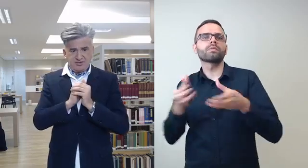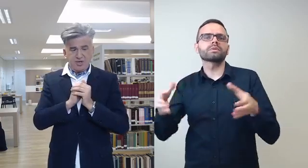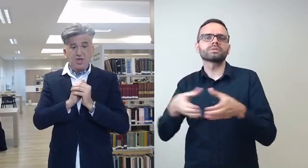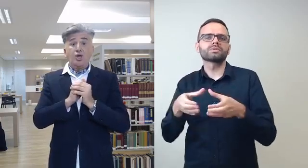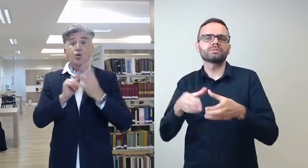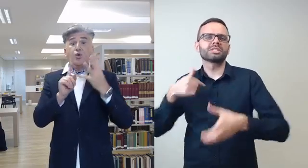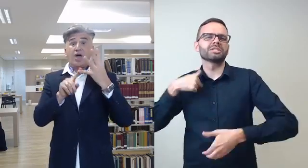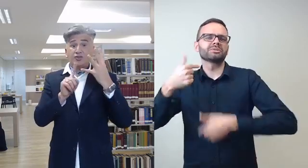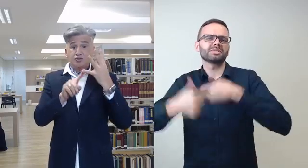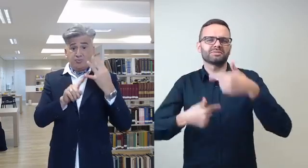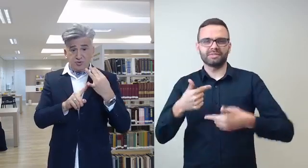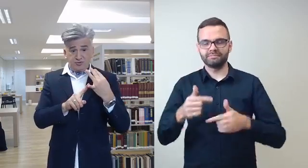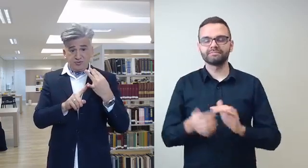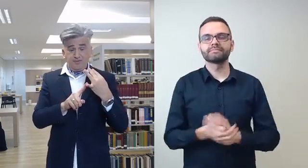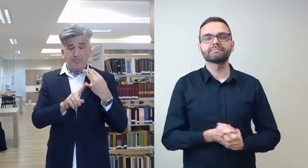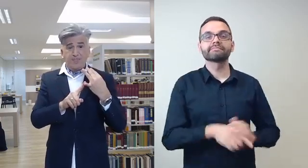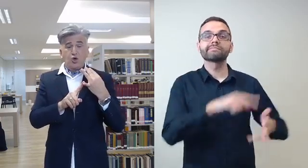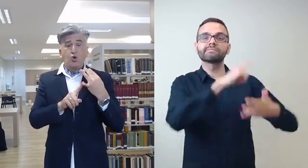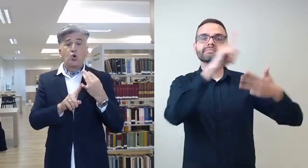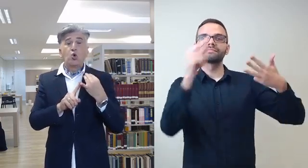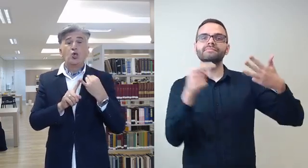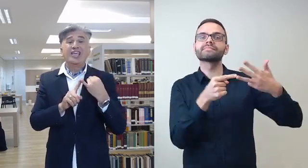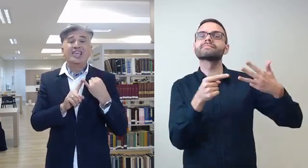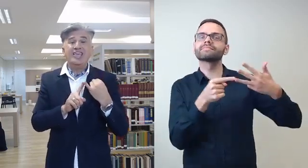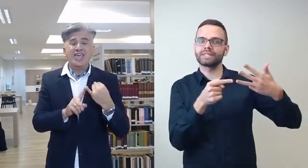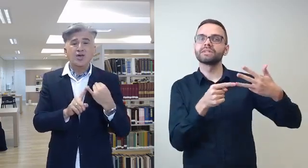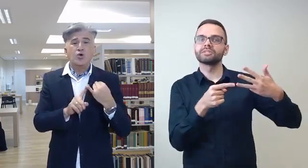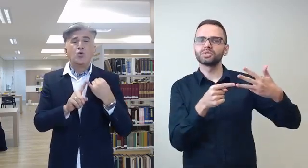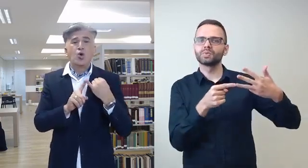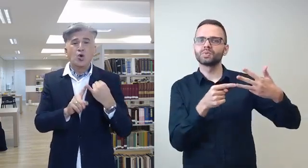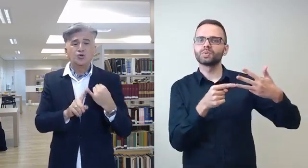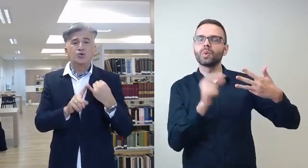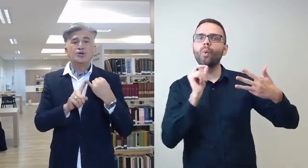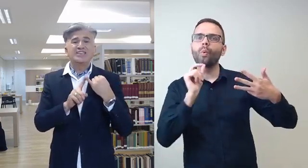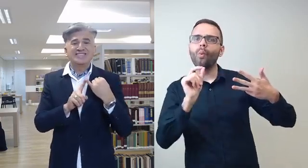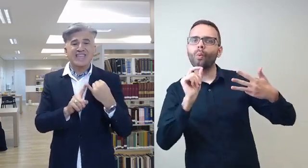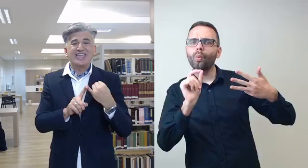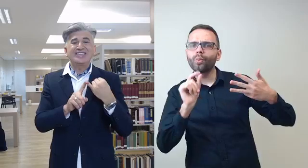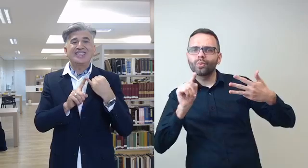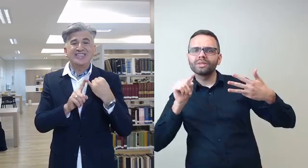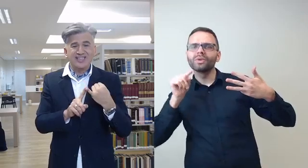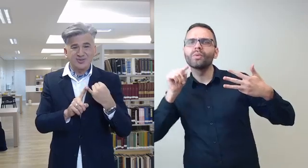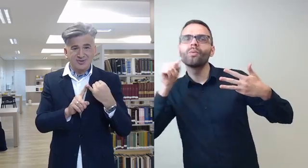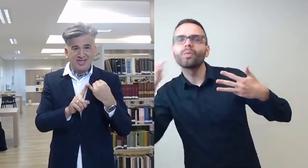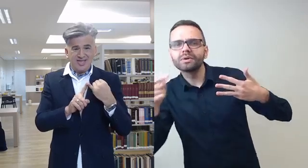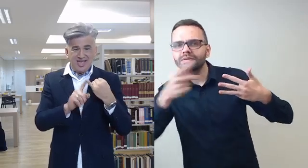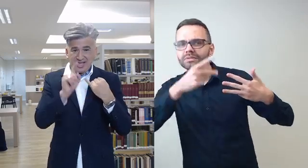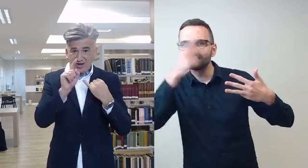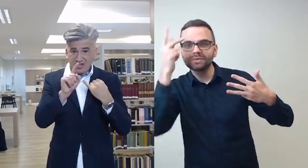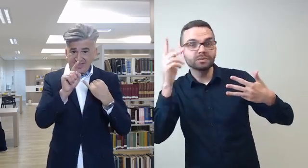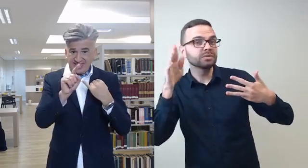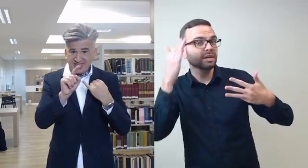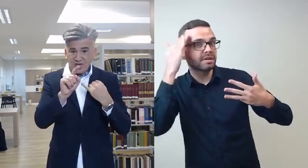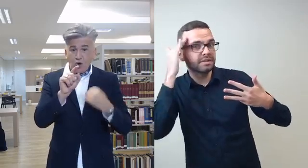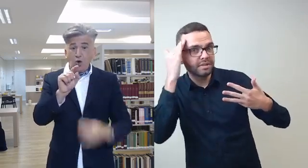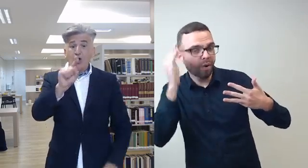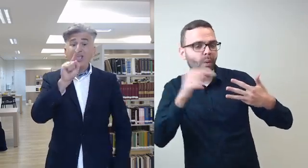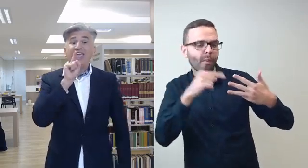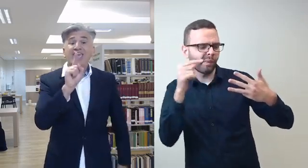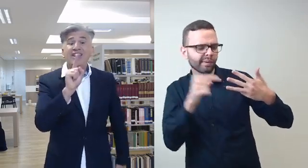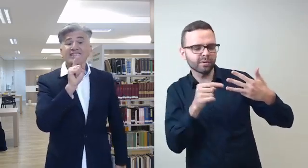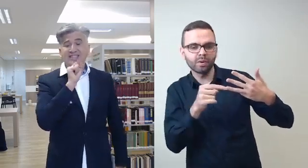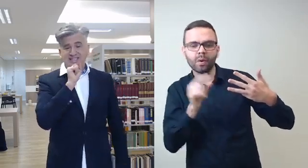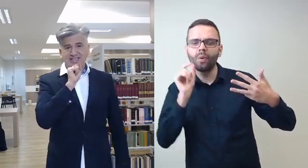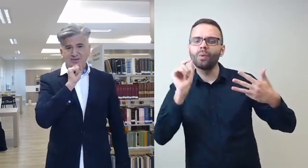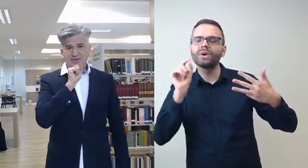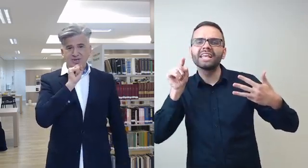trabalhando? Quarto ponto, o que o outro está entendendo. Anote aí, o que